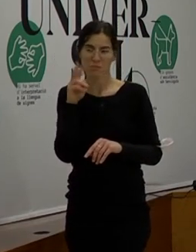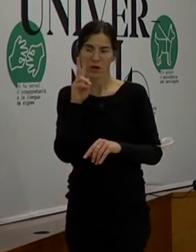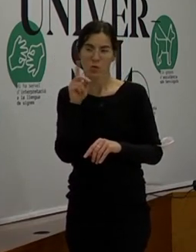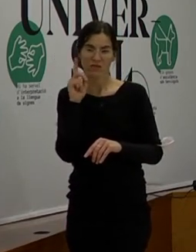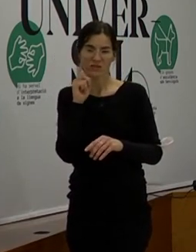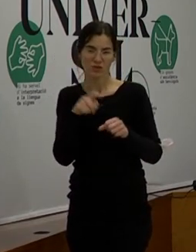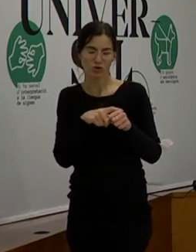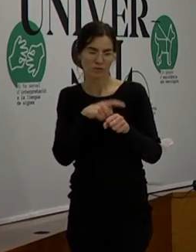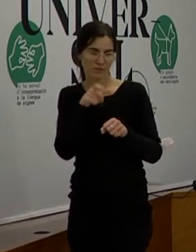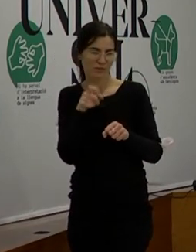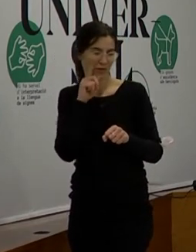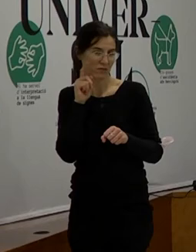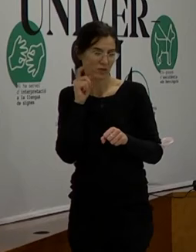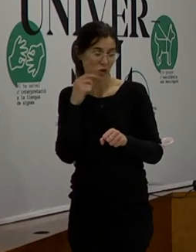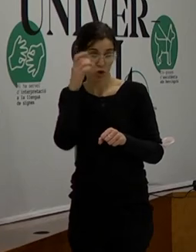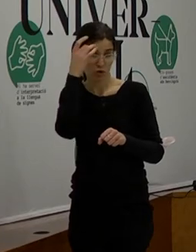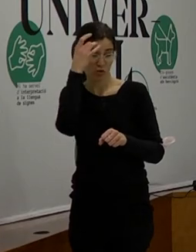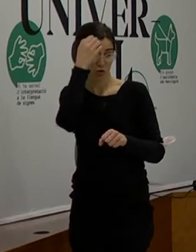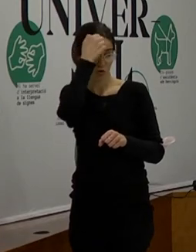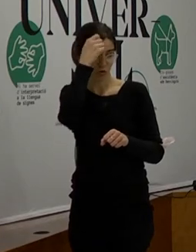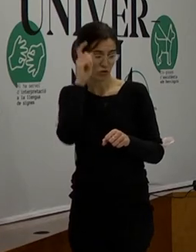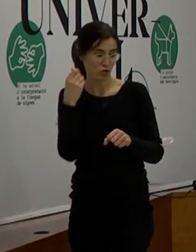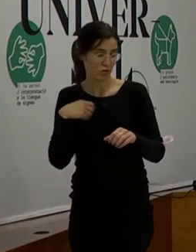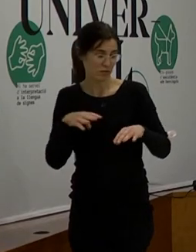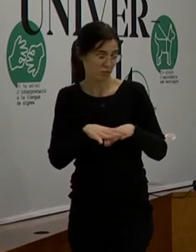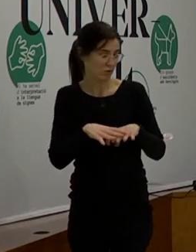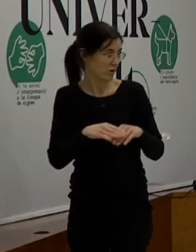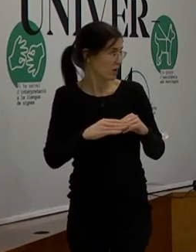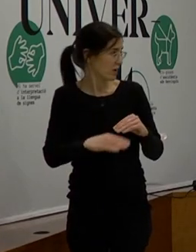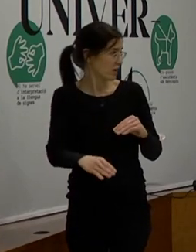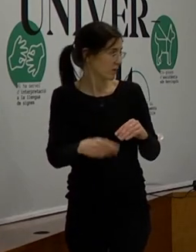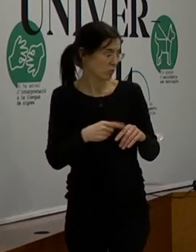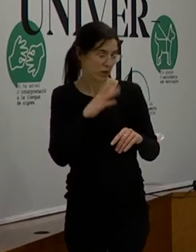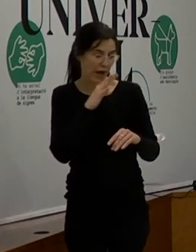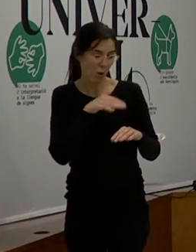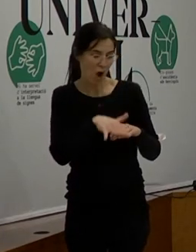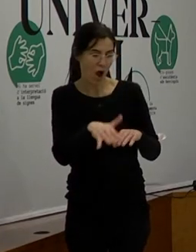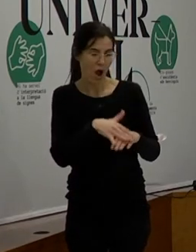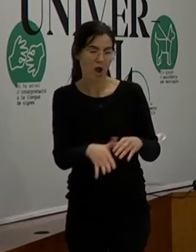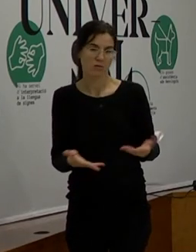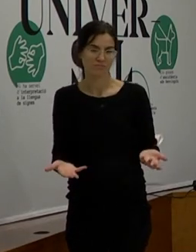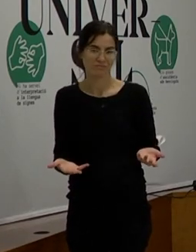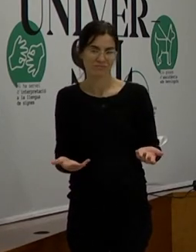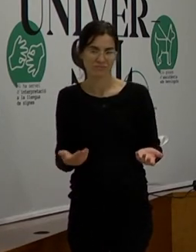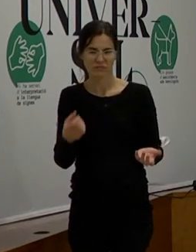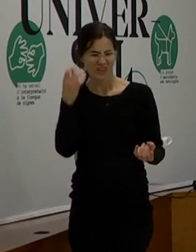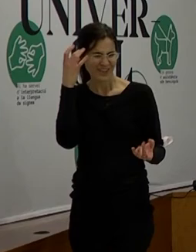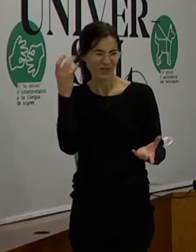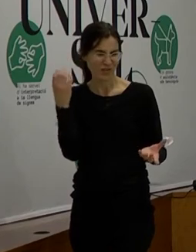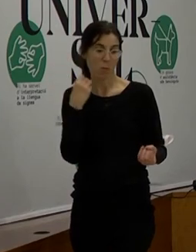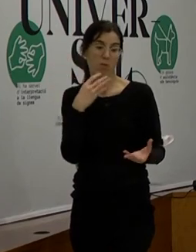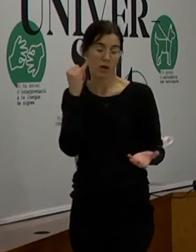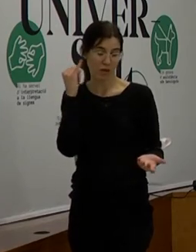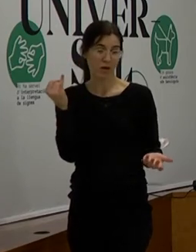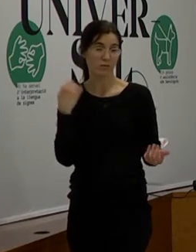francesos com, no són tontos, l'aigua passa i te ponen la rampita per encima. Ah, que tonteria i que bona